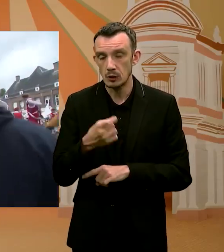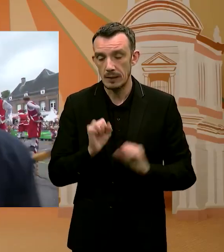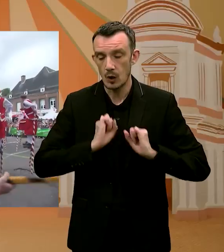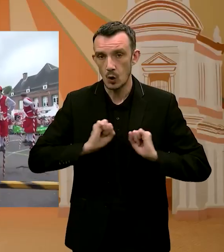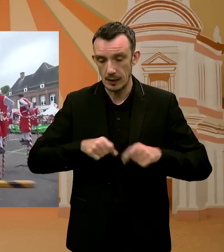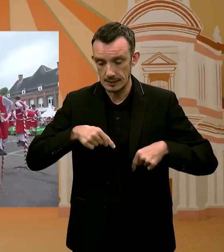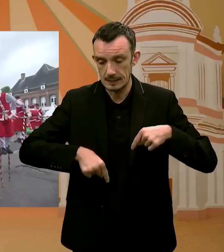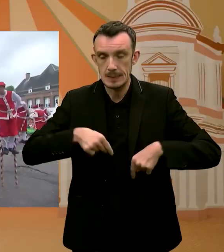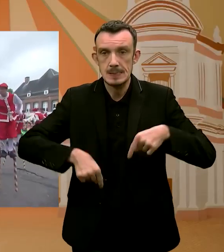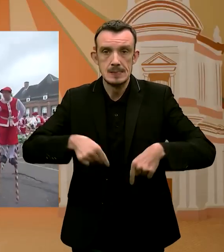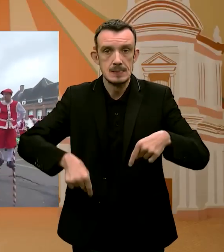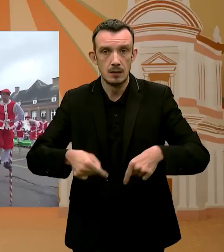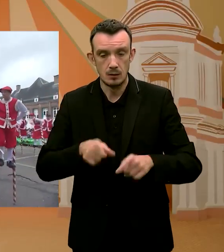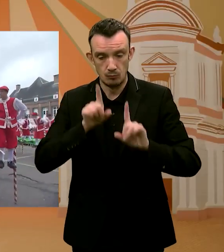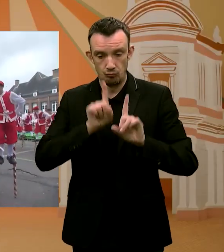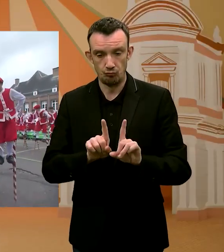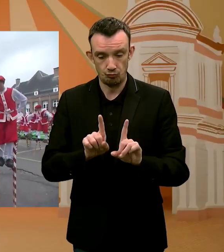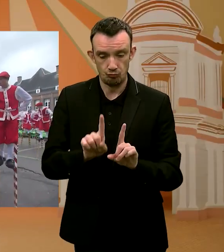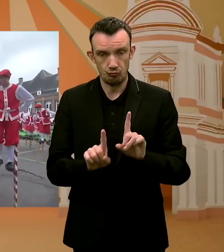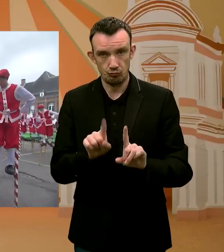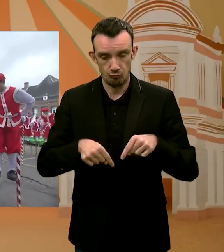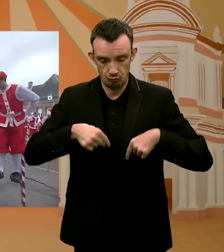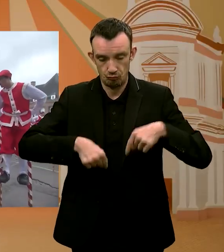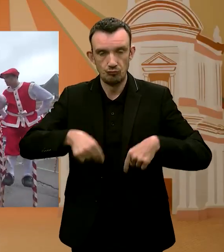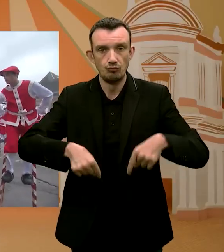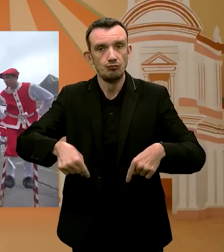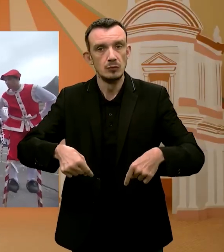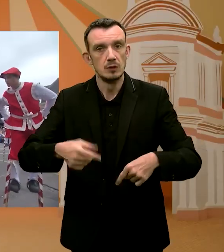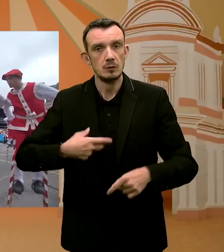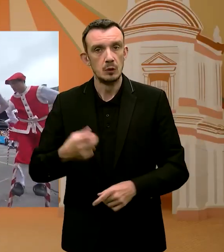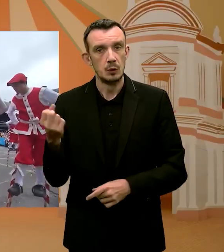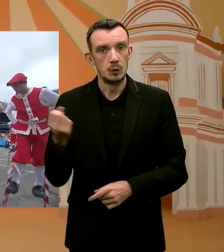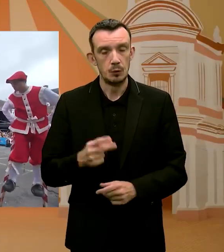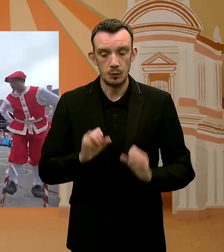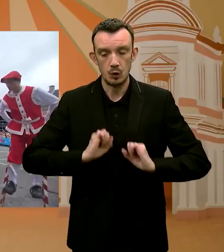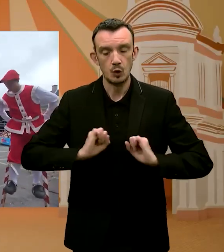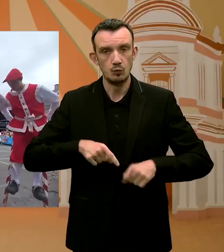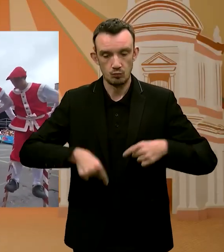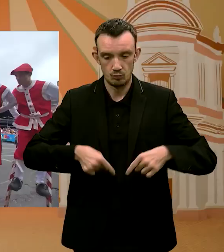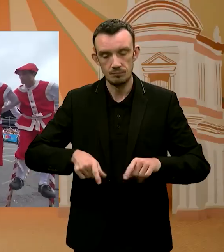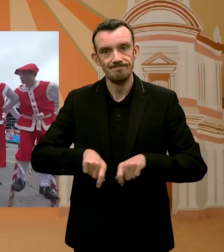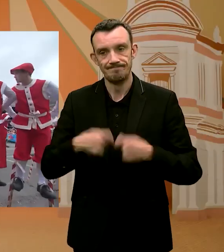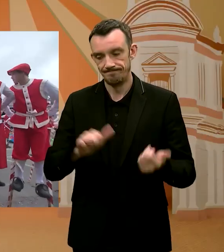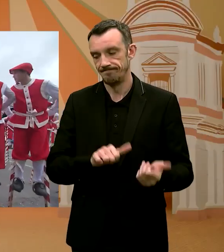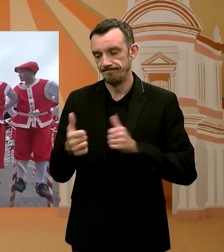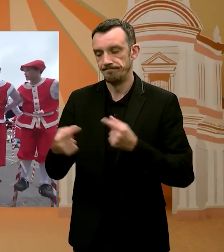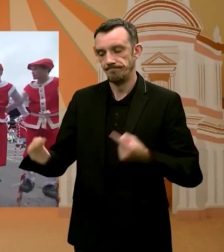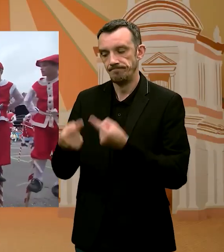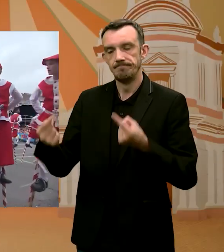tout seul. Et une fois que vous avez cette compétence-là, vous pouvez passer à la classe 2, qui est donc apprendre à jouter. Donc c'est vraiment devenu quelque chose